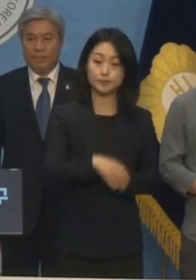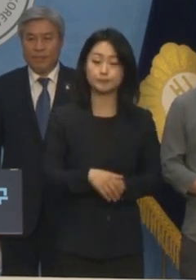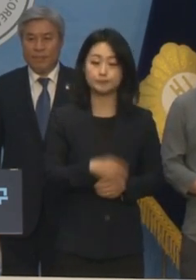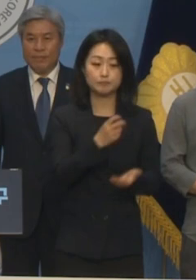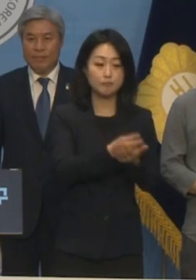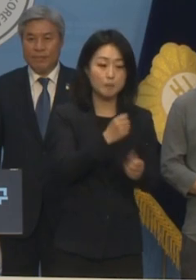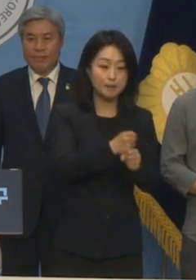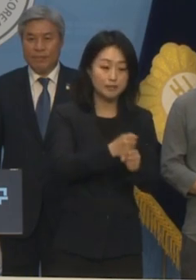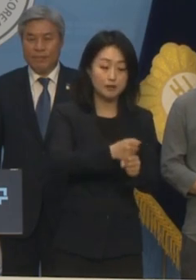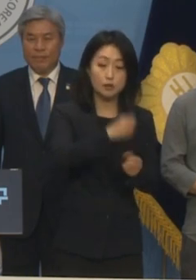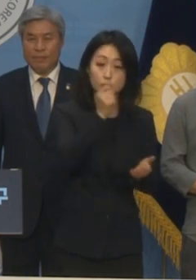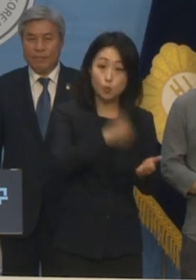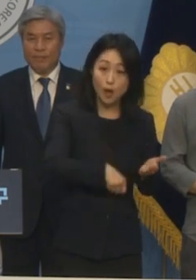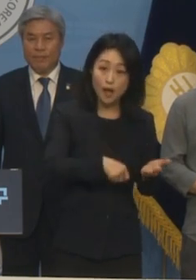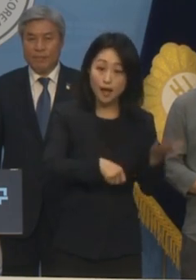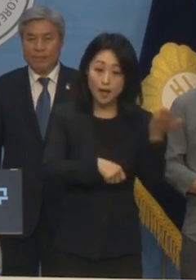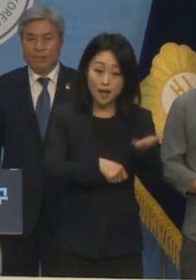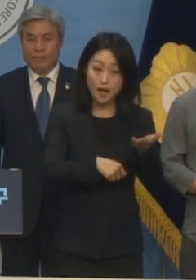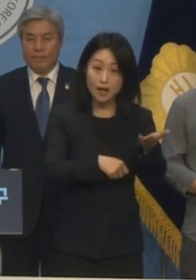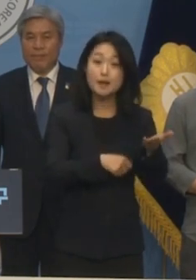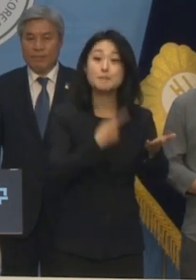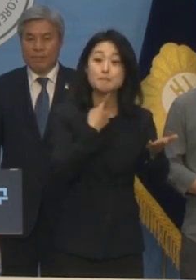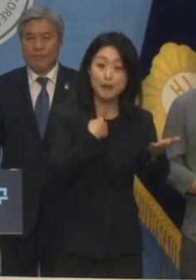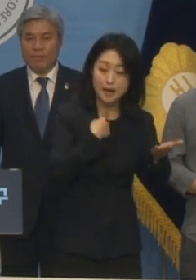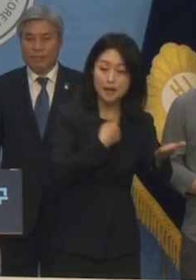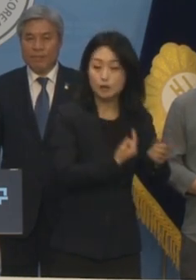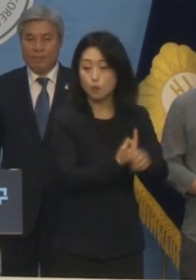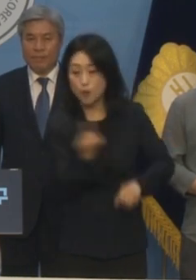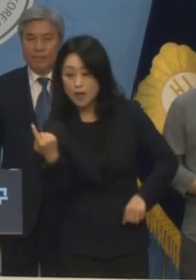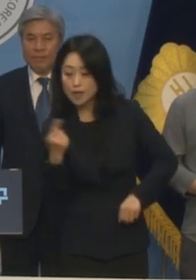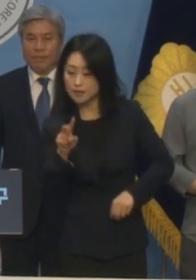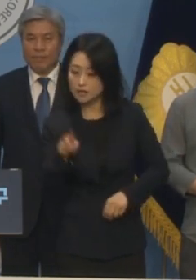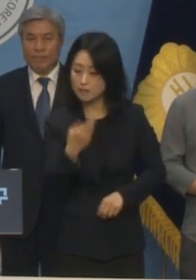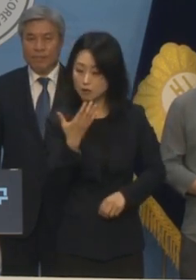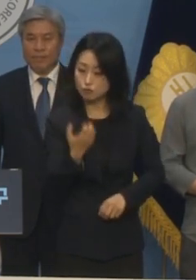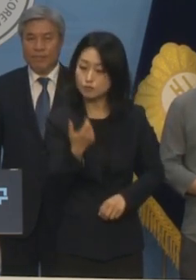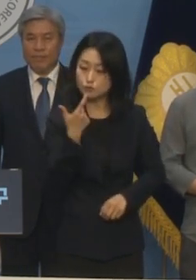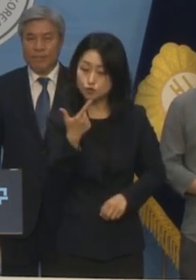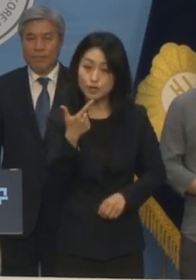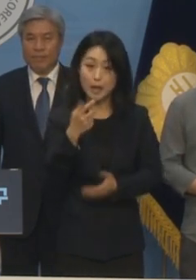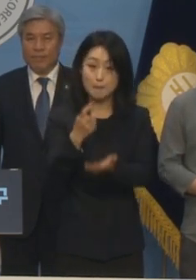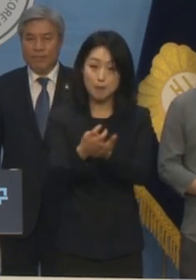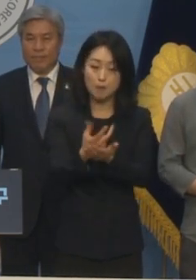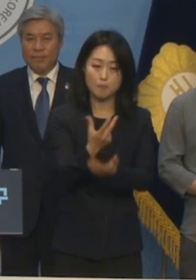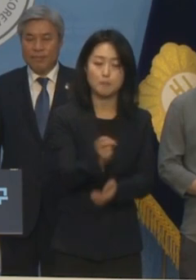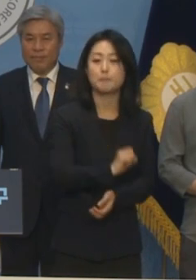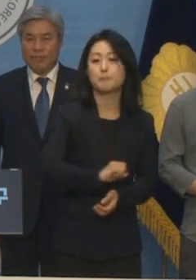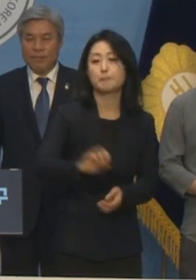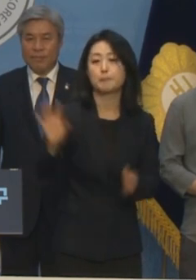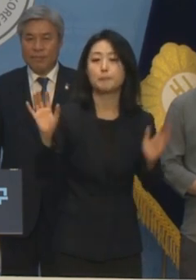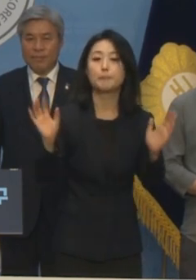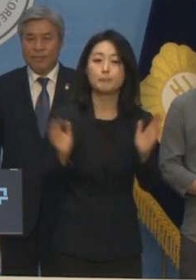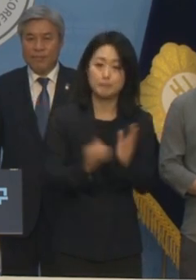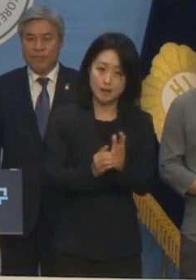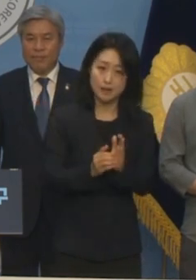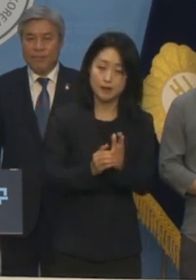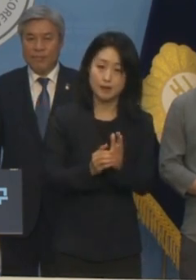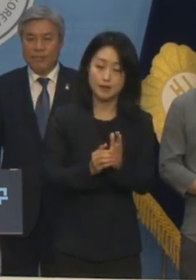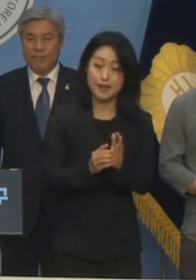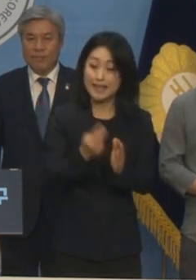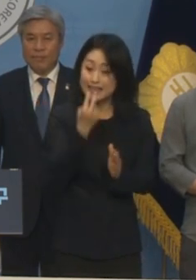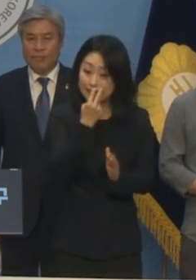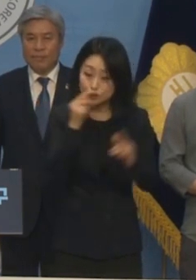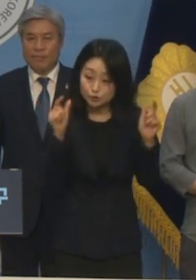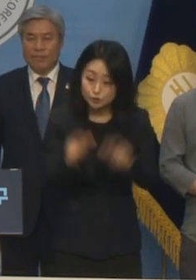법안들은 이미 통과된 법안들을 제외하고 총 296개가 자동 폐기되었습니다. 온실가스를